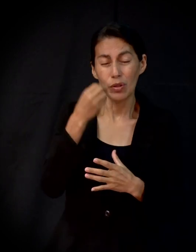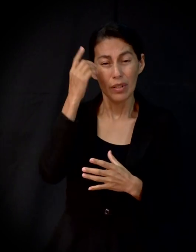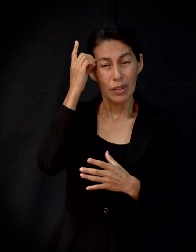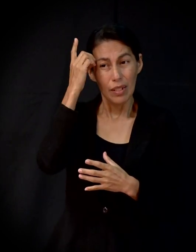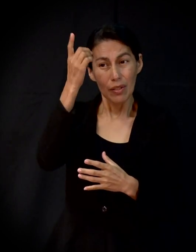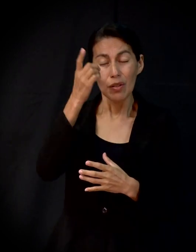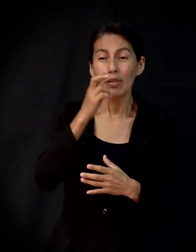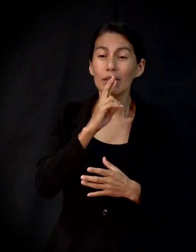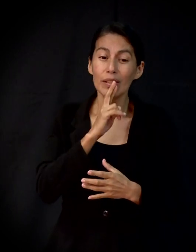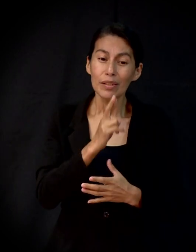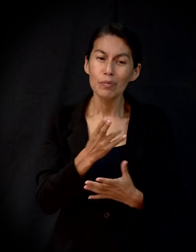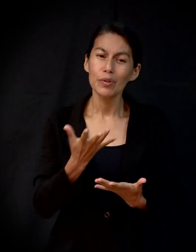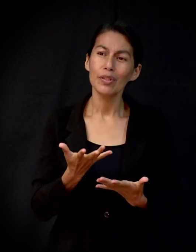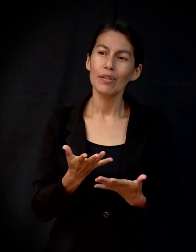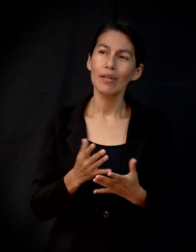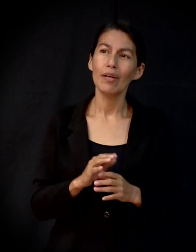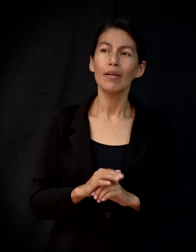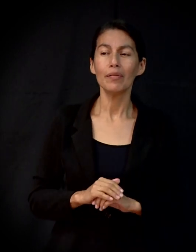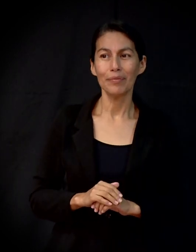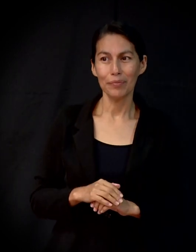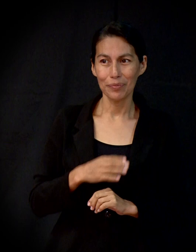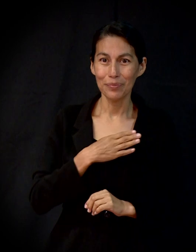ha conquistado? Bueno, tengo muchos,